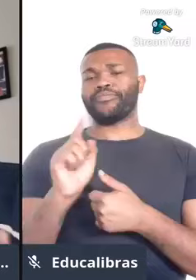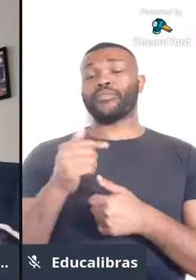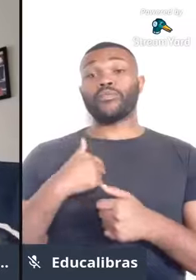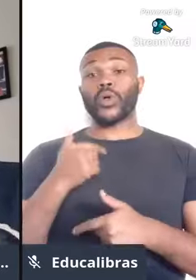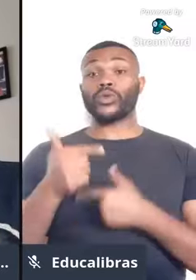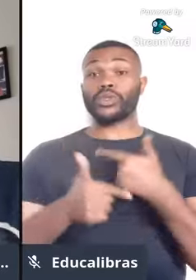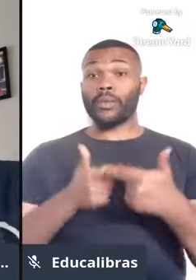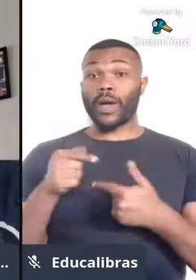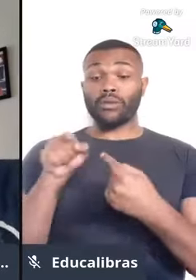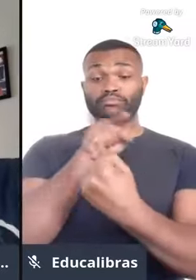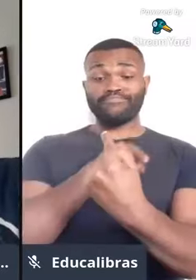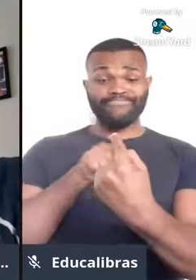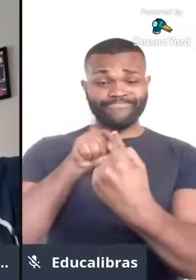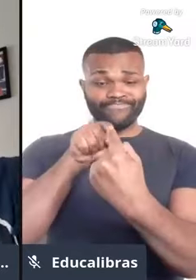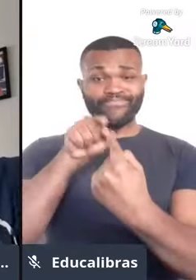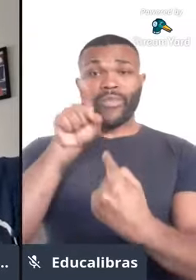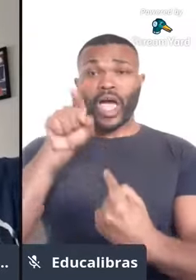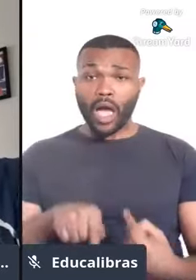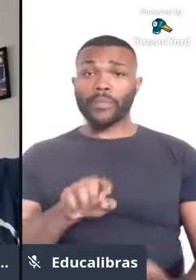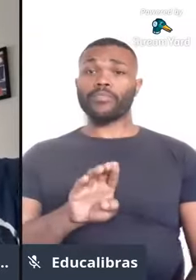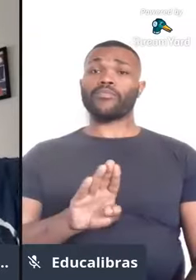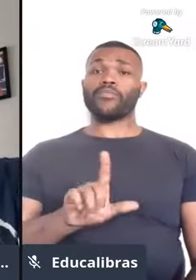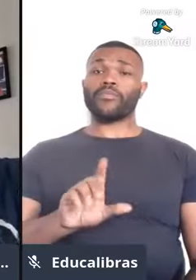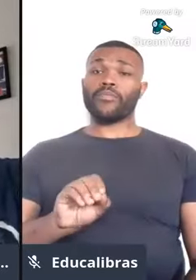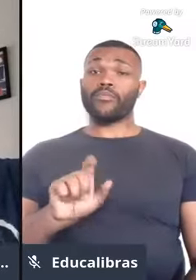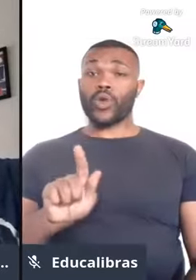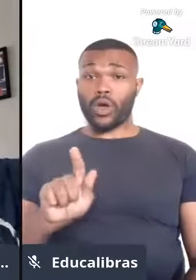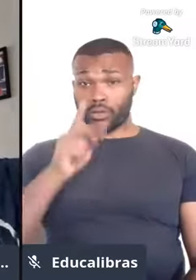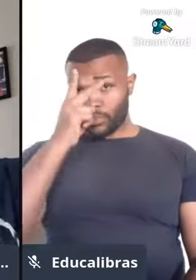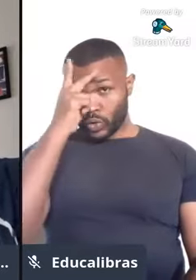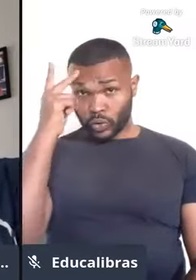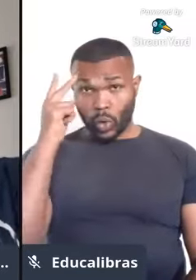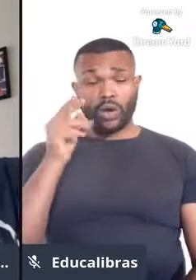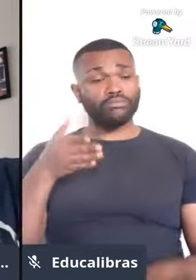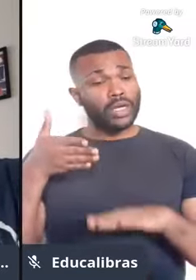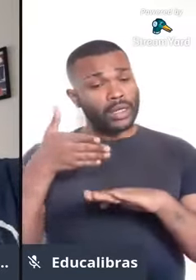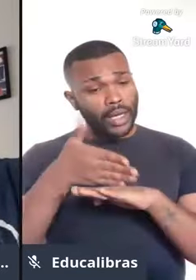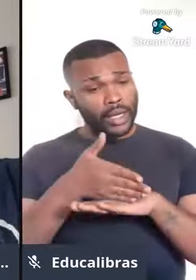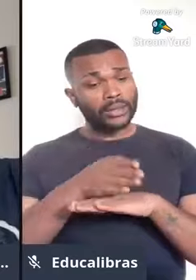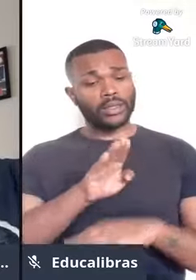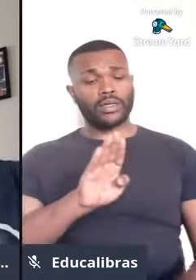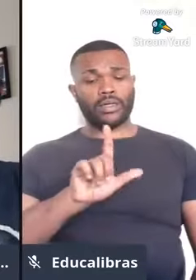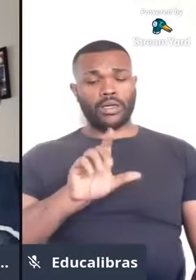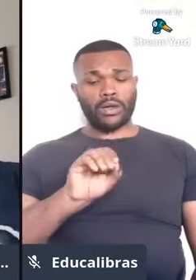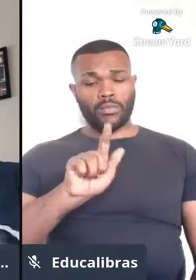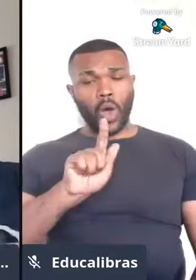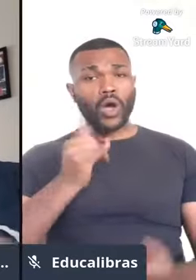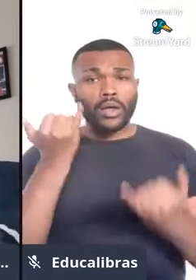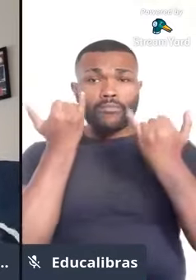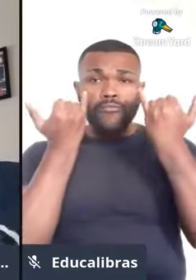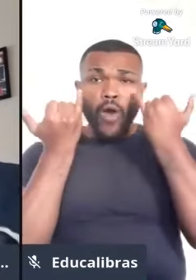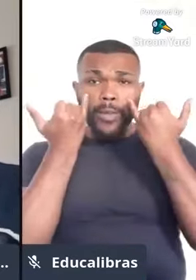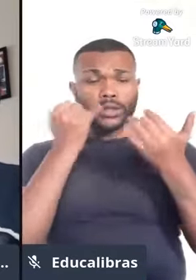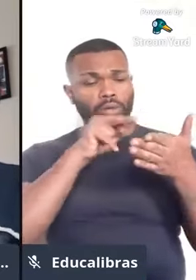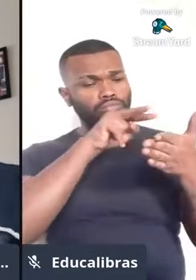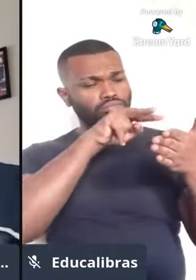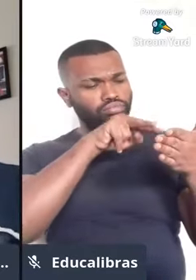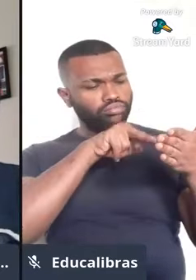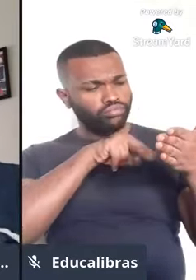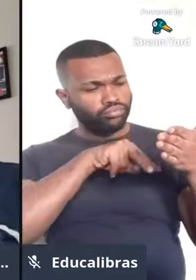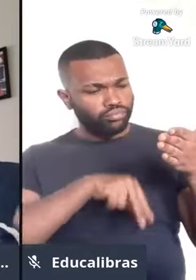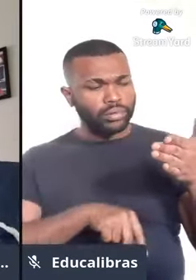A meta do meu trabalho é que as pessoas entrem no blog e leiam as notícias que eu publico. As chamadas que eu publico nas redes